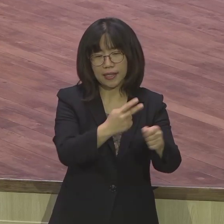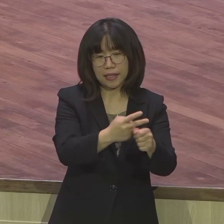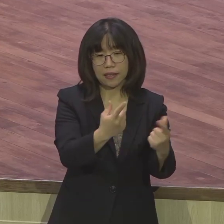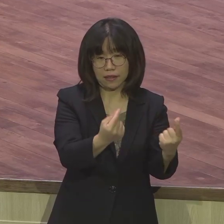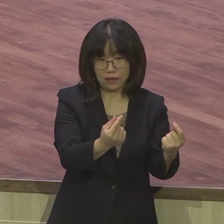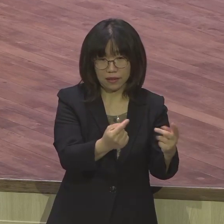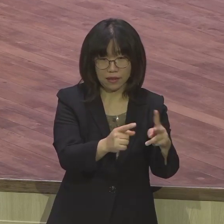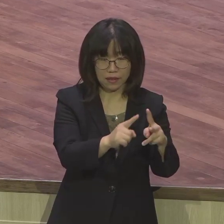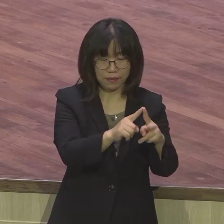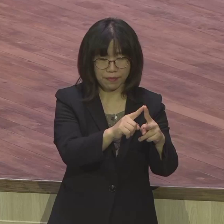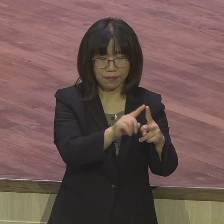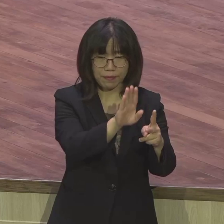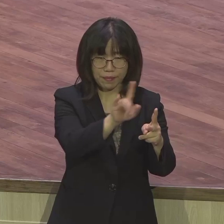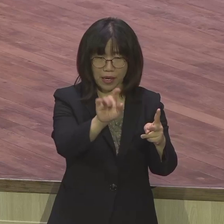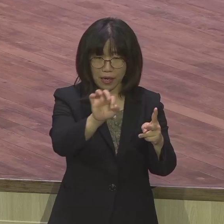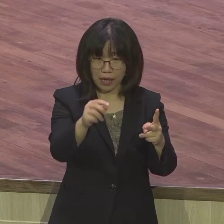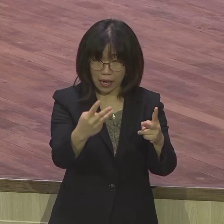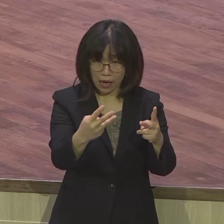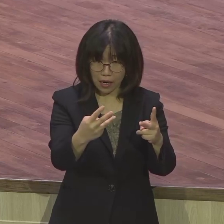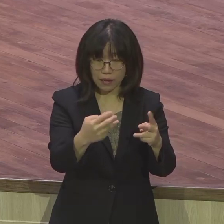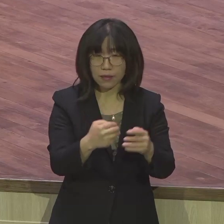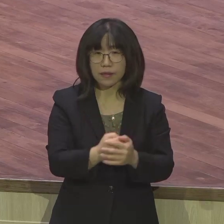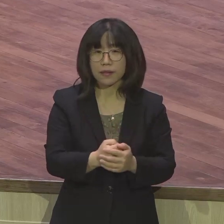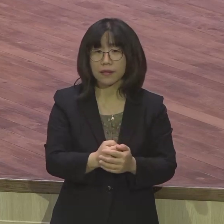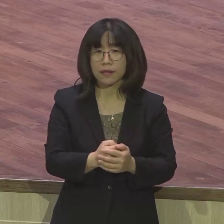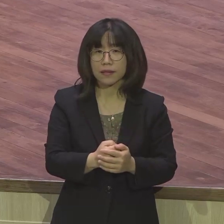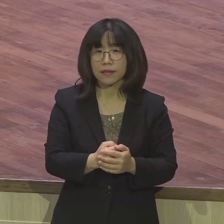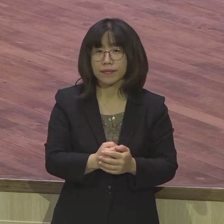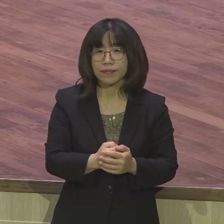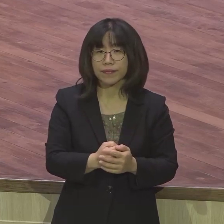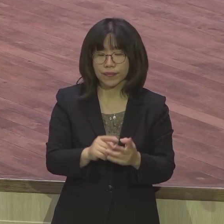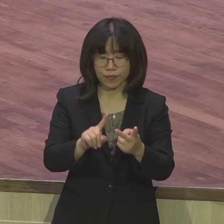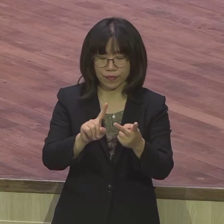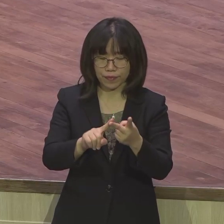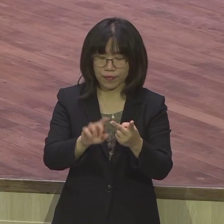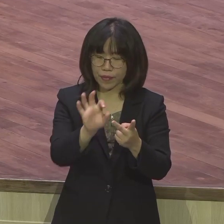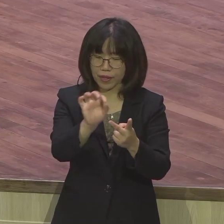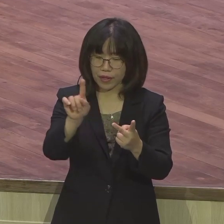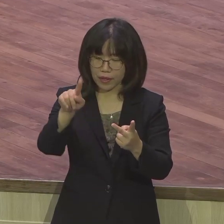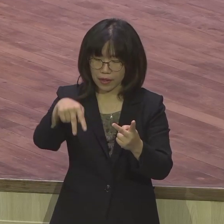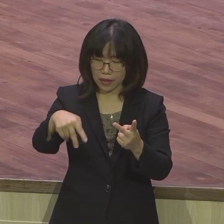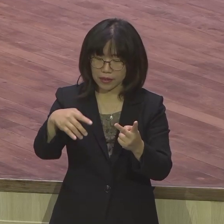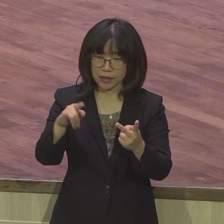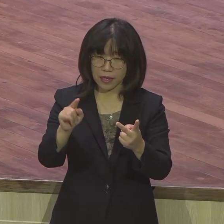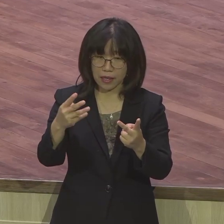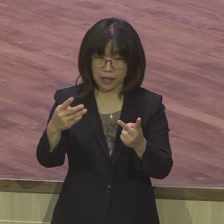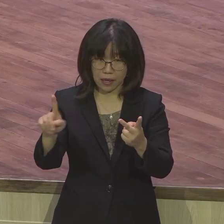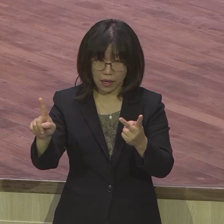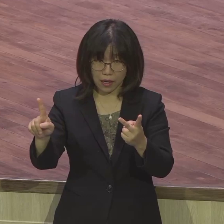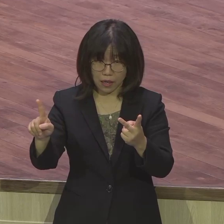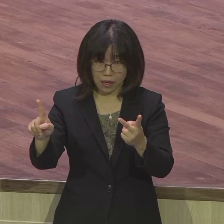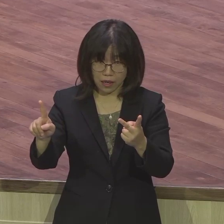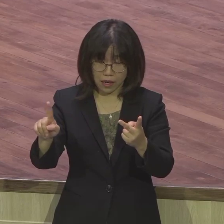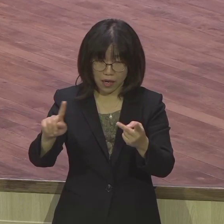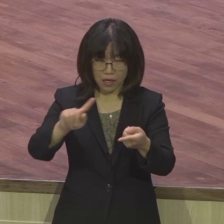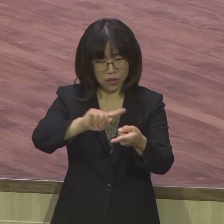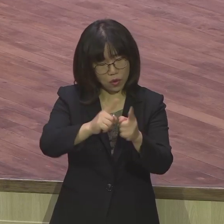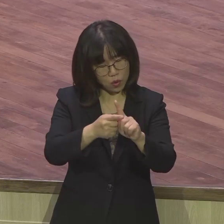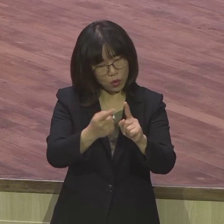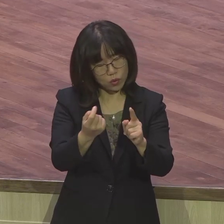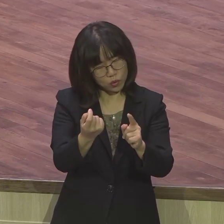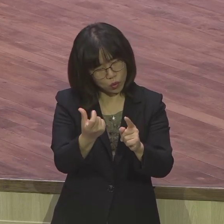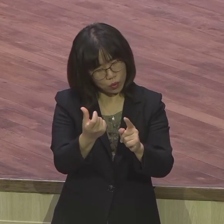아닌데 바알이라는 신과 함께 이 아세라라는 말은 어떤 면에서는 이 연합적인 관계, 부부 관계,